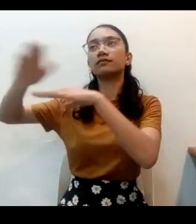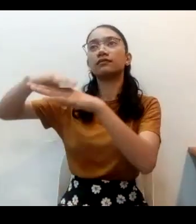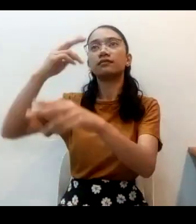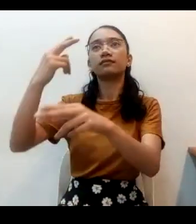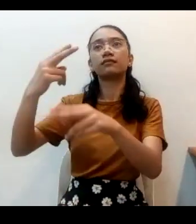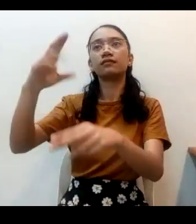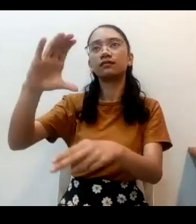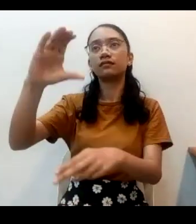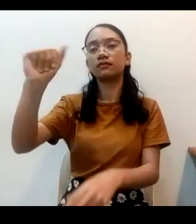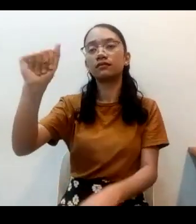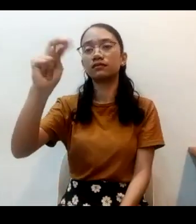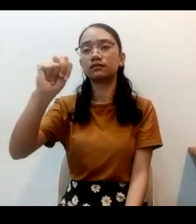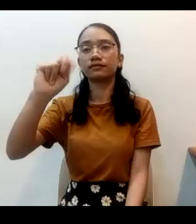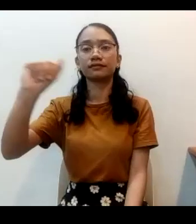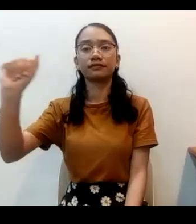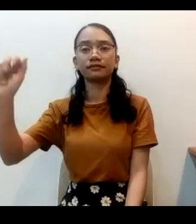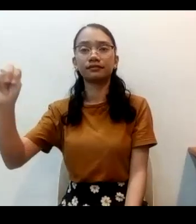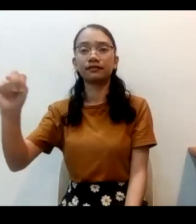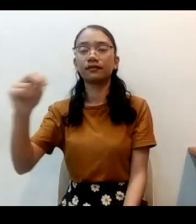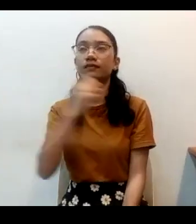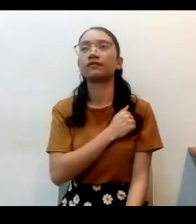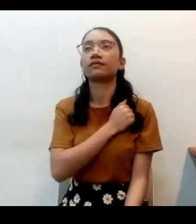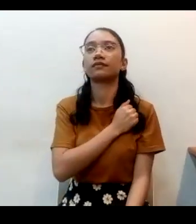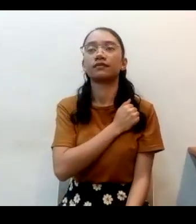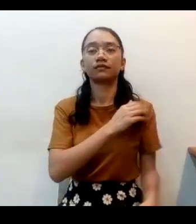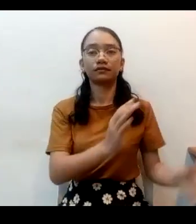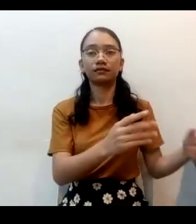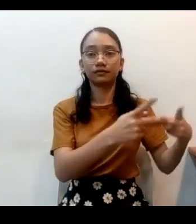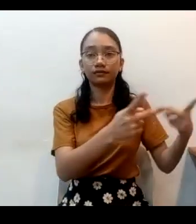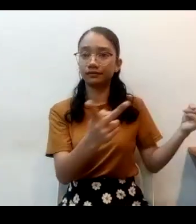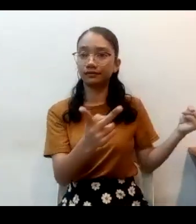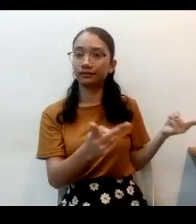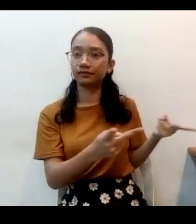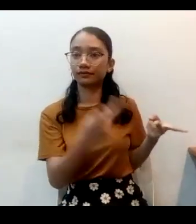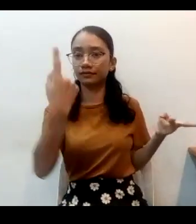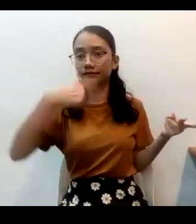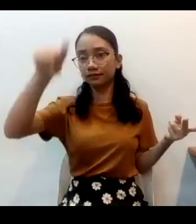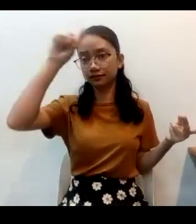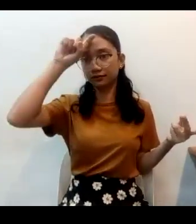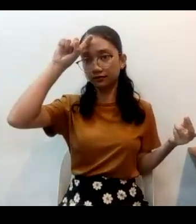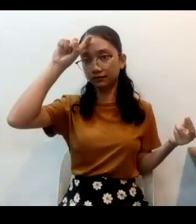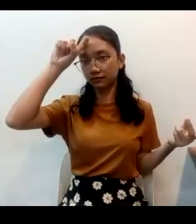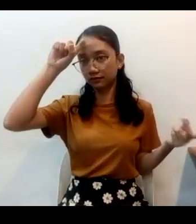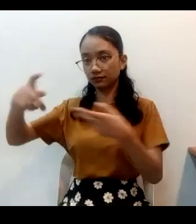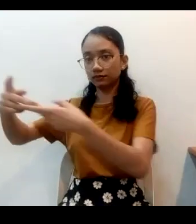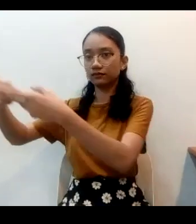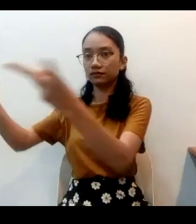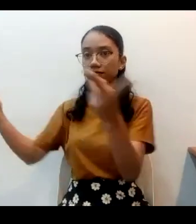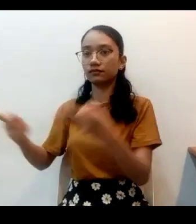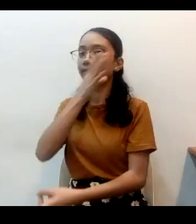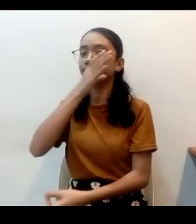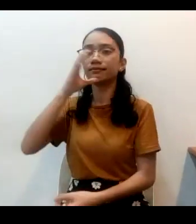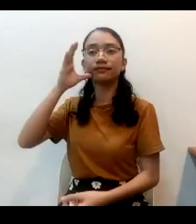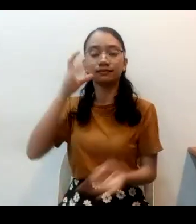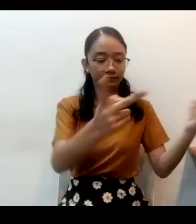Here is Egypt. Kaya nandito po yung Egypto, Here is Ghana. at ito po yung lupain ng Kanaan. The Egypt is the